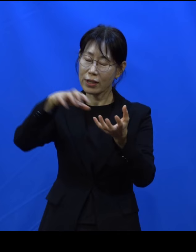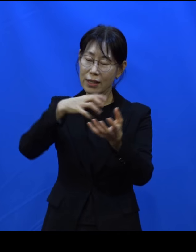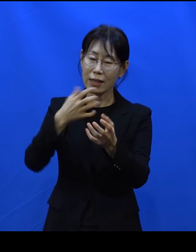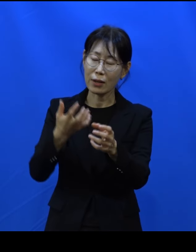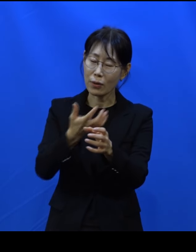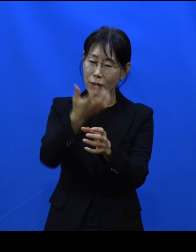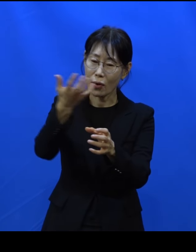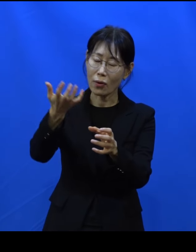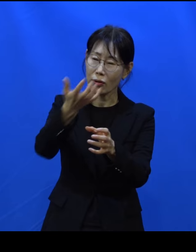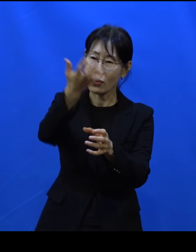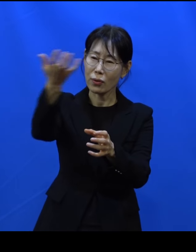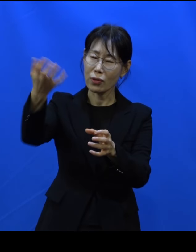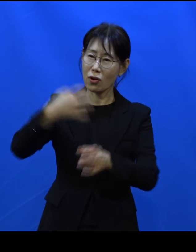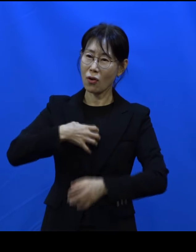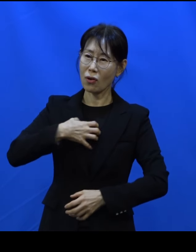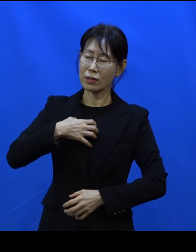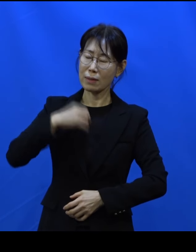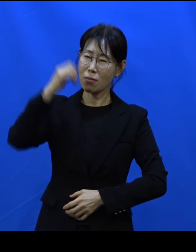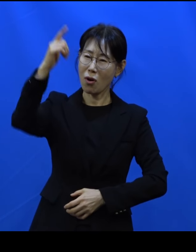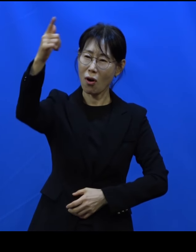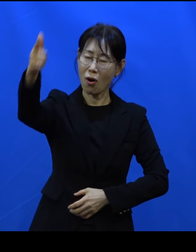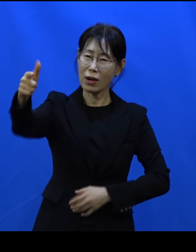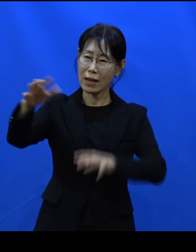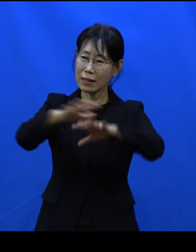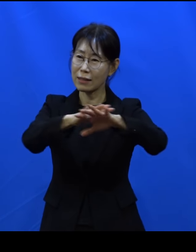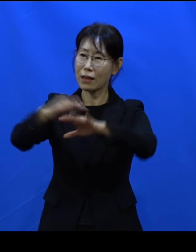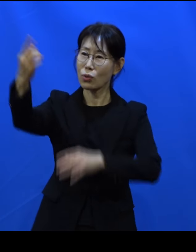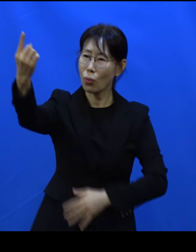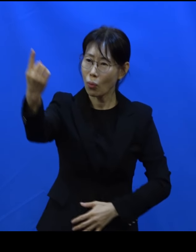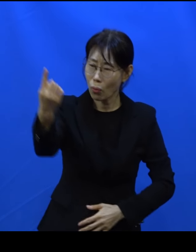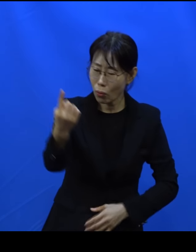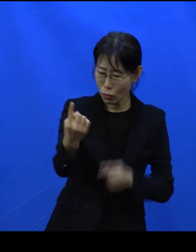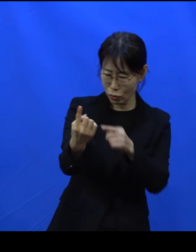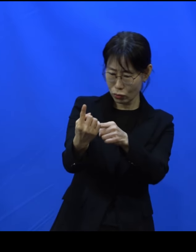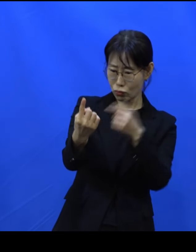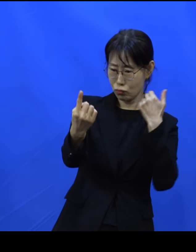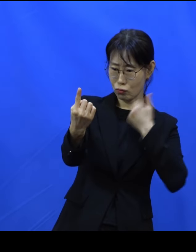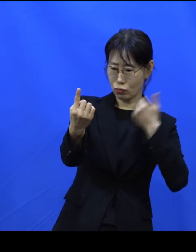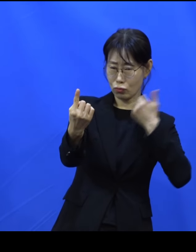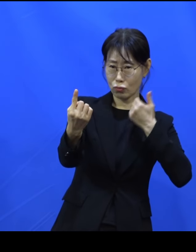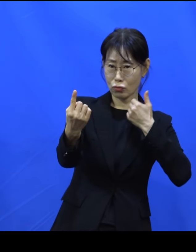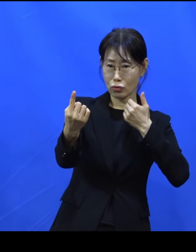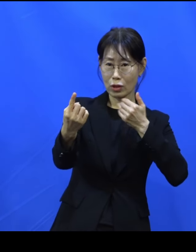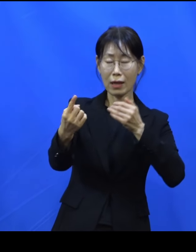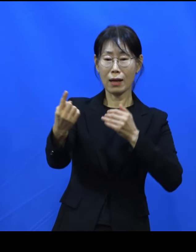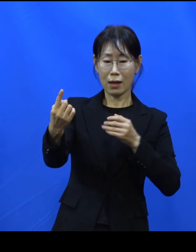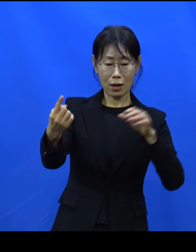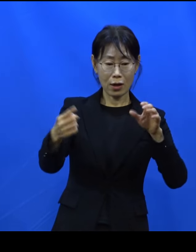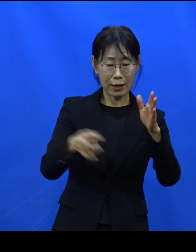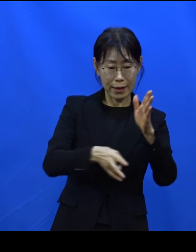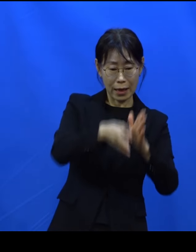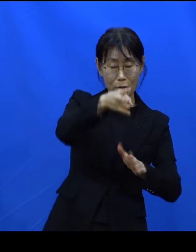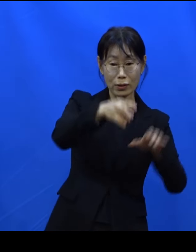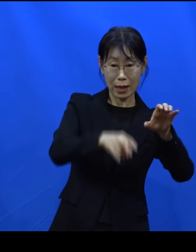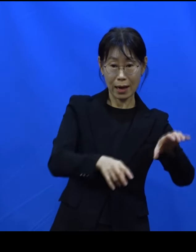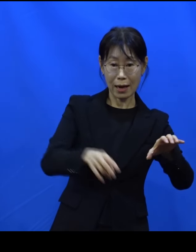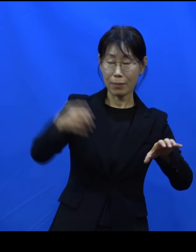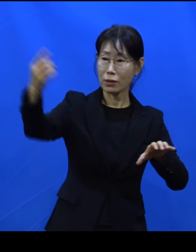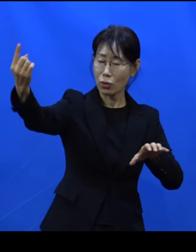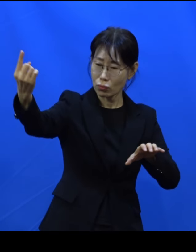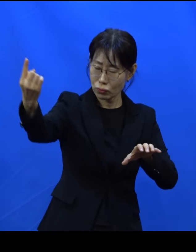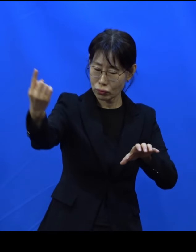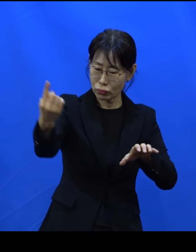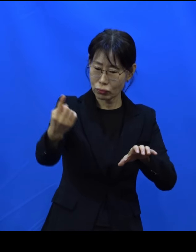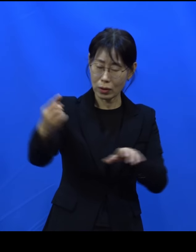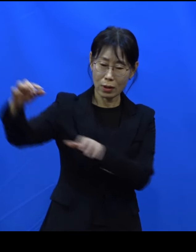거친 들에서 오는 자가 누구인가 그랬어요. 거친 들에서 예루살렘으로 올라오는 솔로몬과